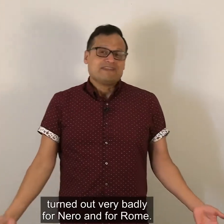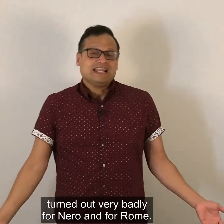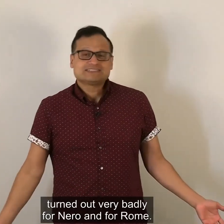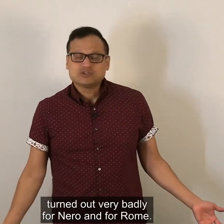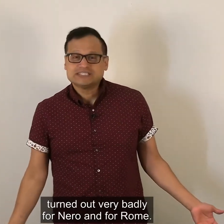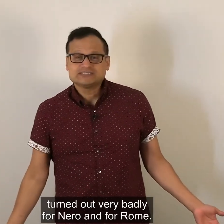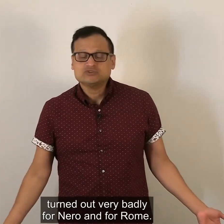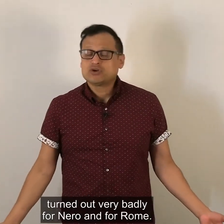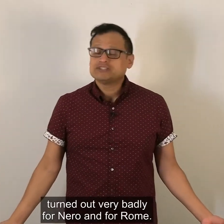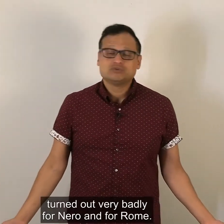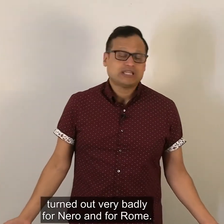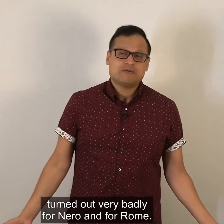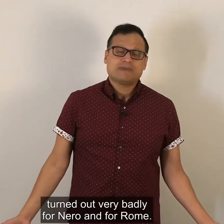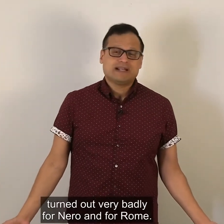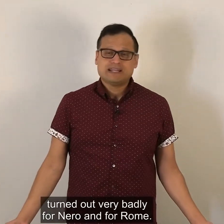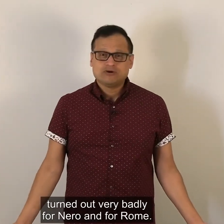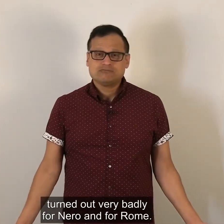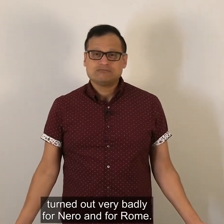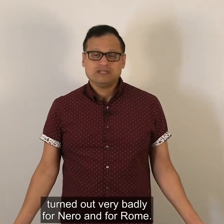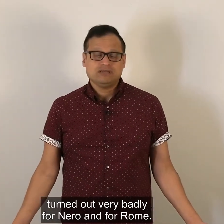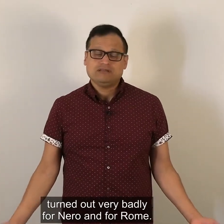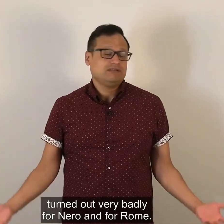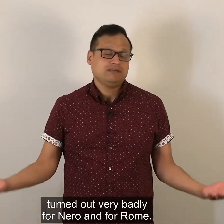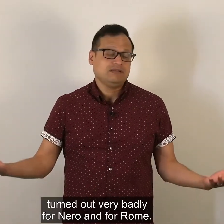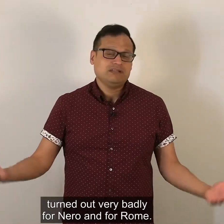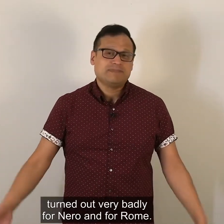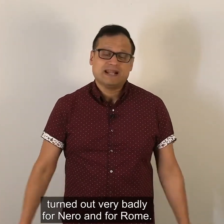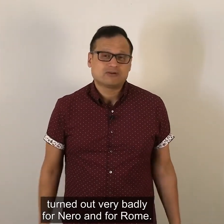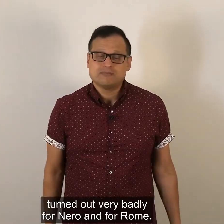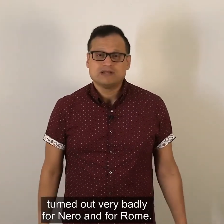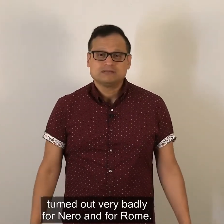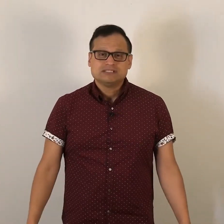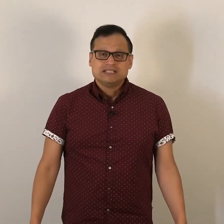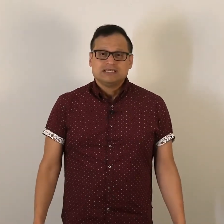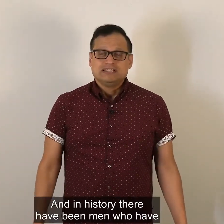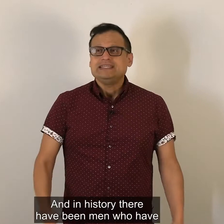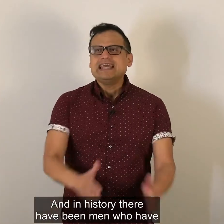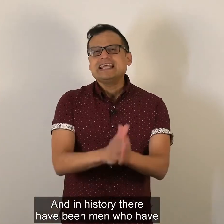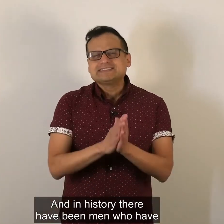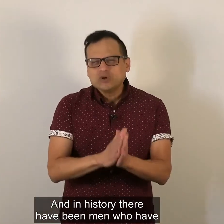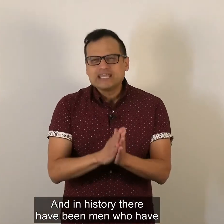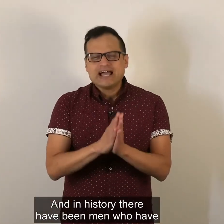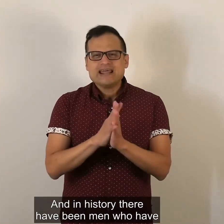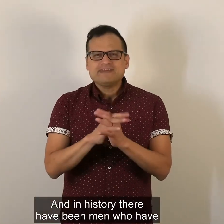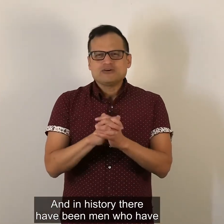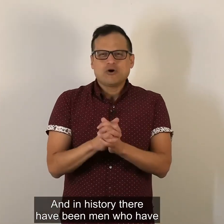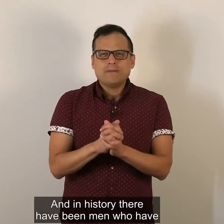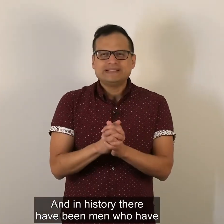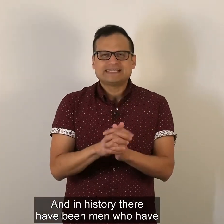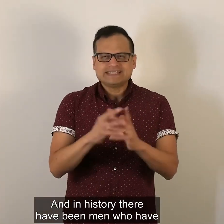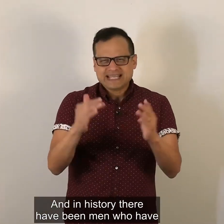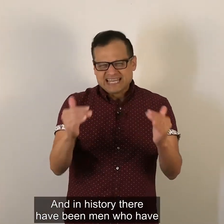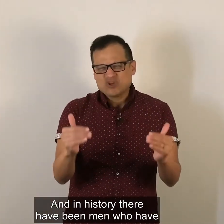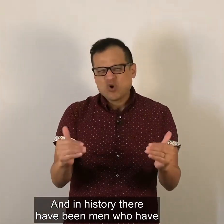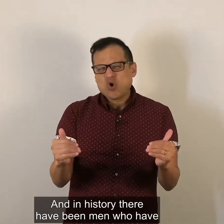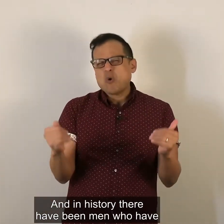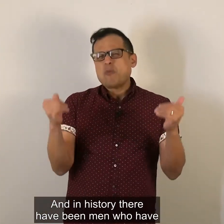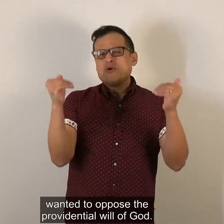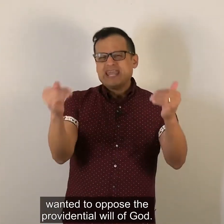las cosas no resultaron para Nerón y ni para Roma. Y en la historia han habido hombres que se han querido oponer